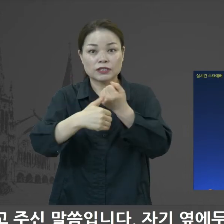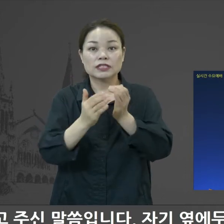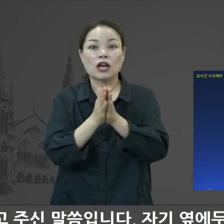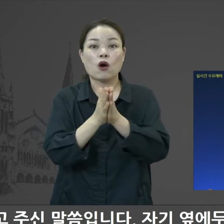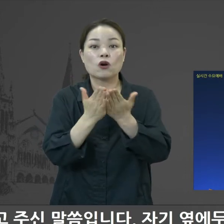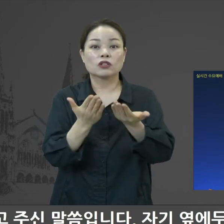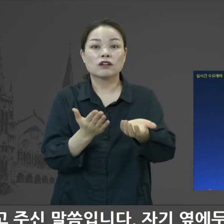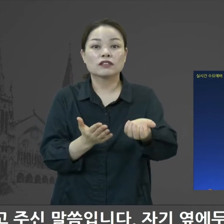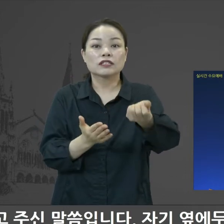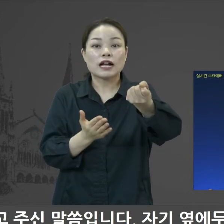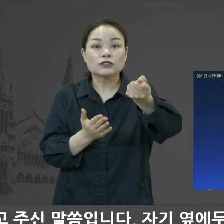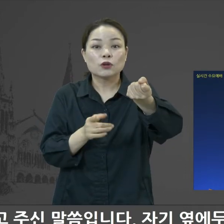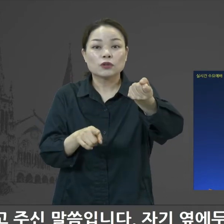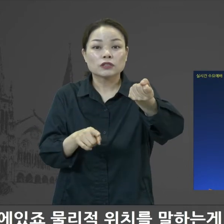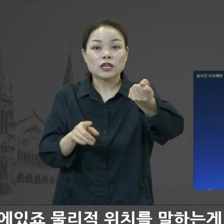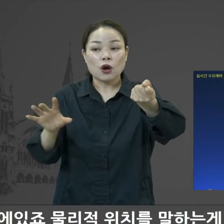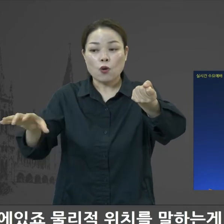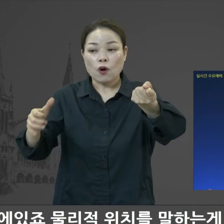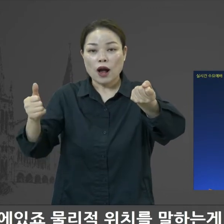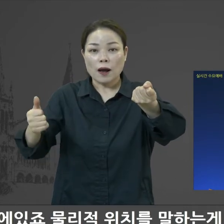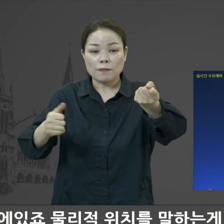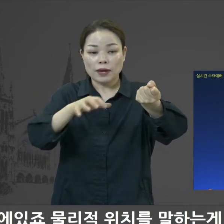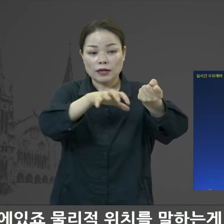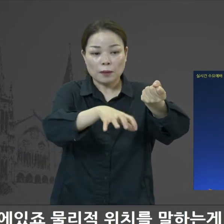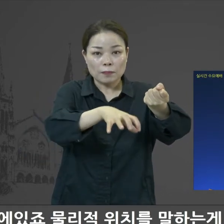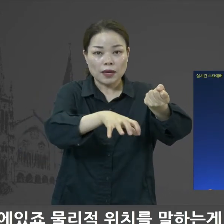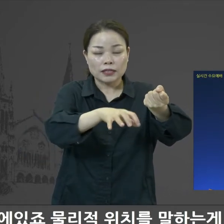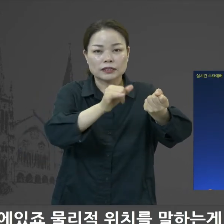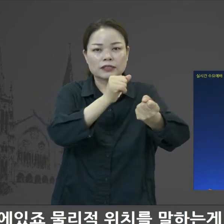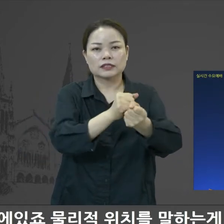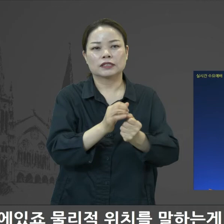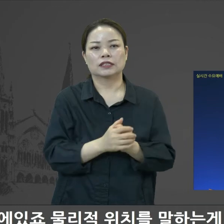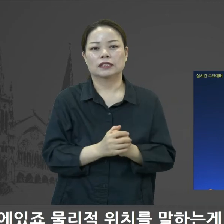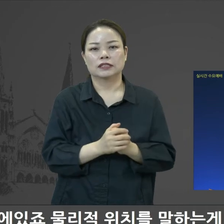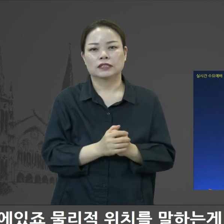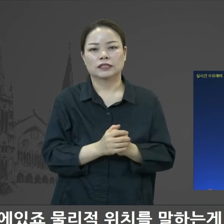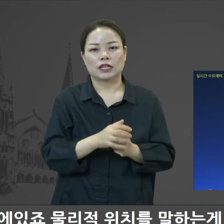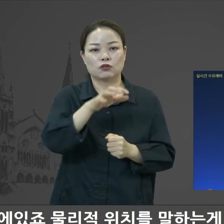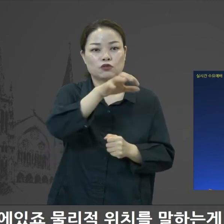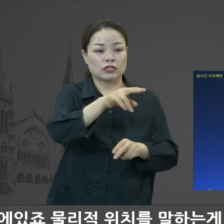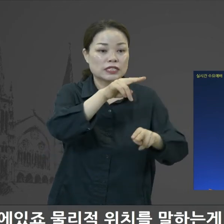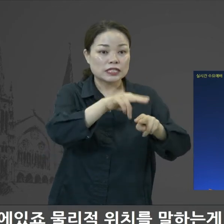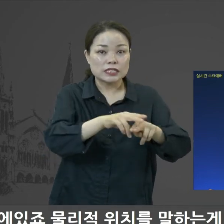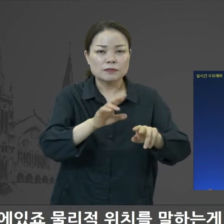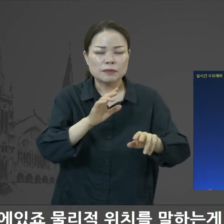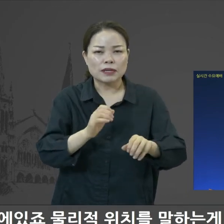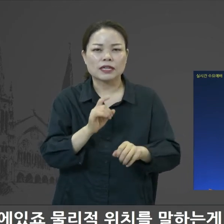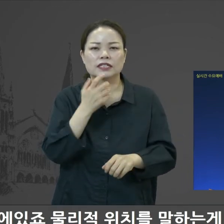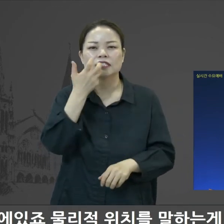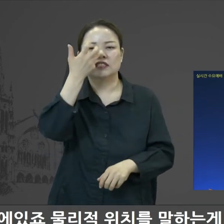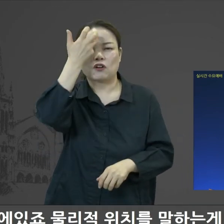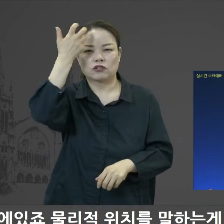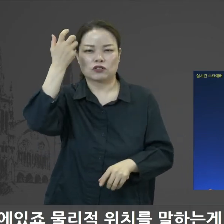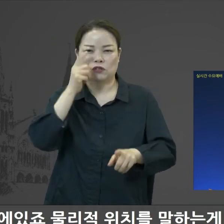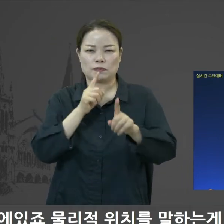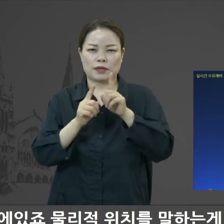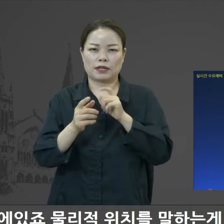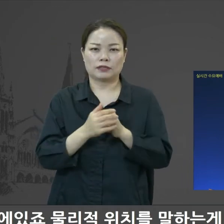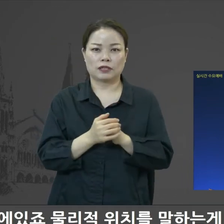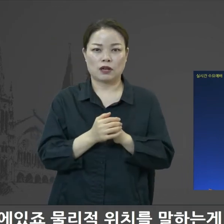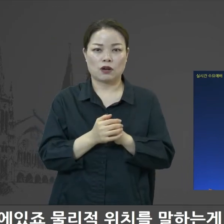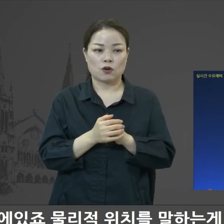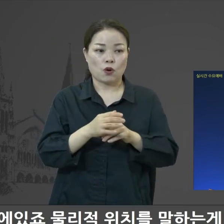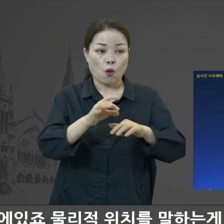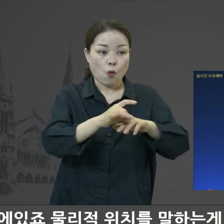그러나 왕에게 자기 옆에 두라라는 뜻은 물리적인 성경의 위치가 아니라 영적인 위치입니다.